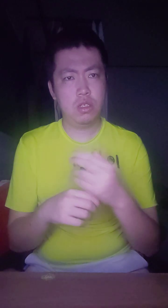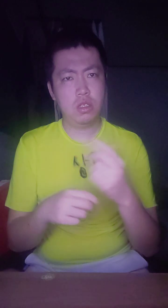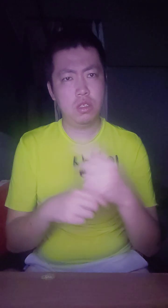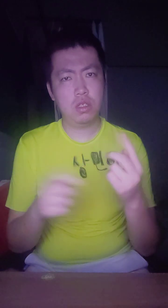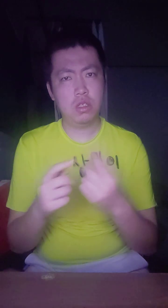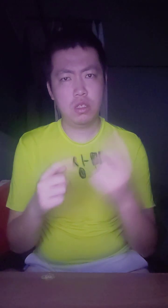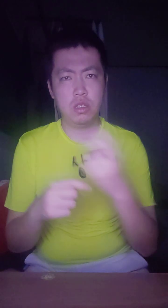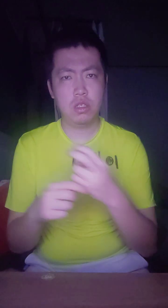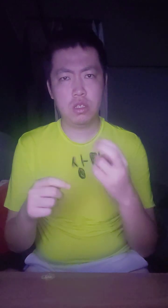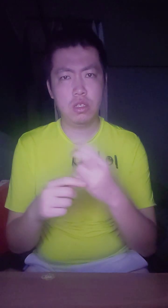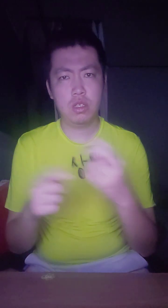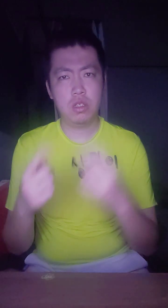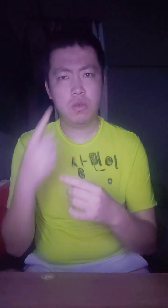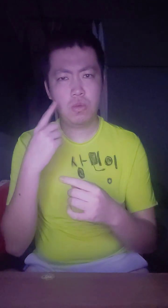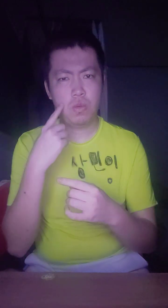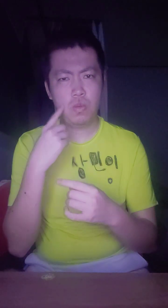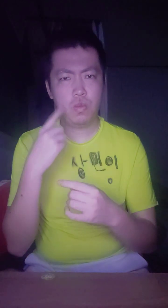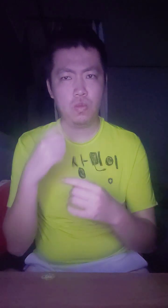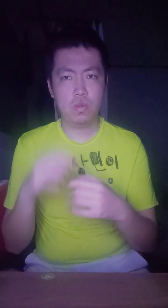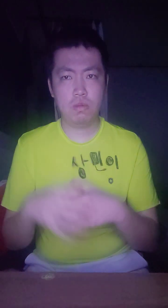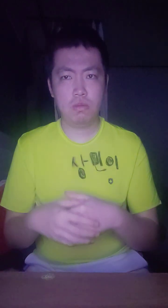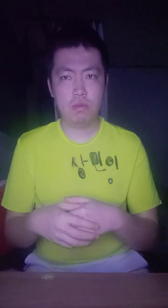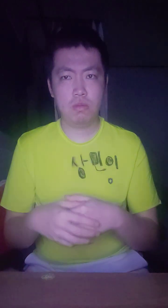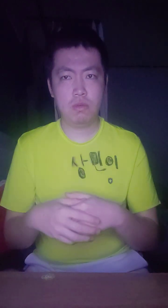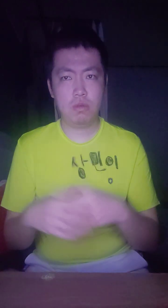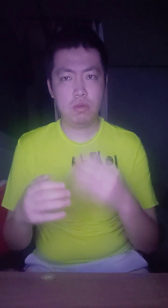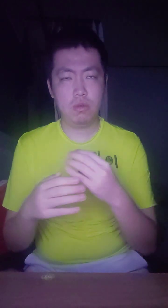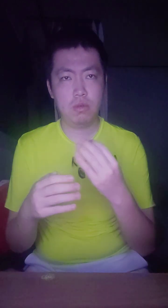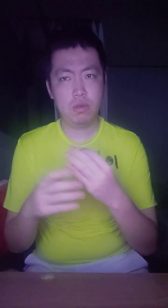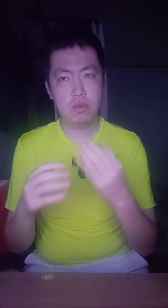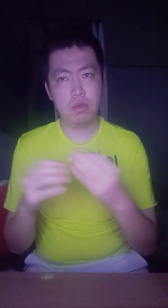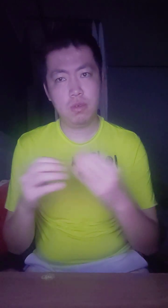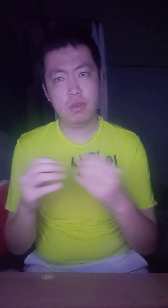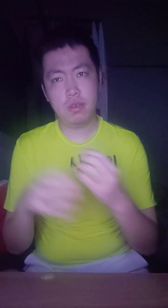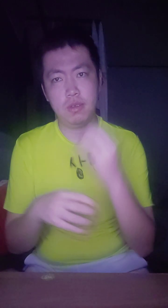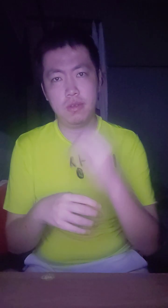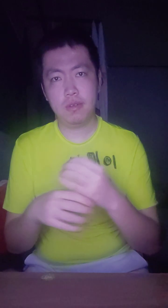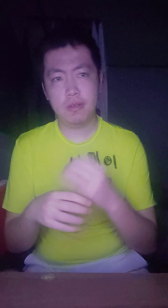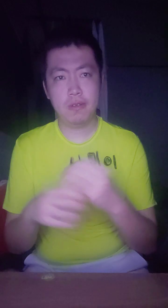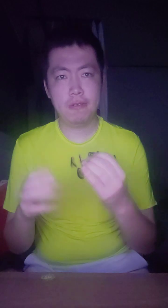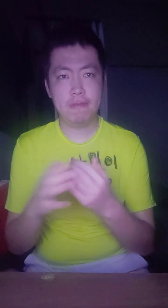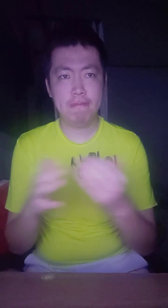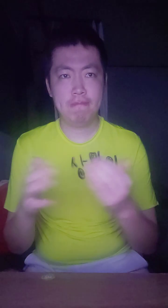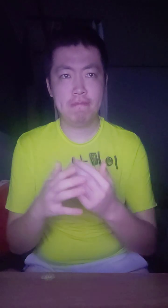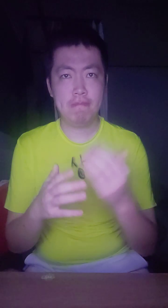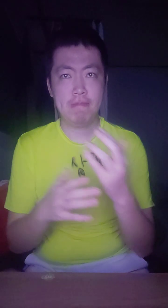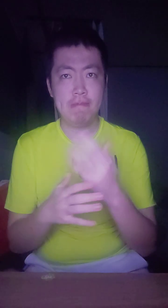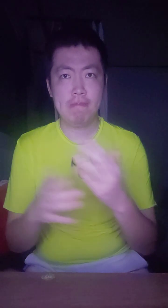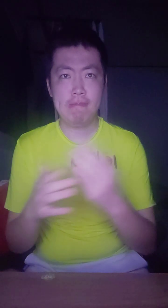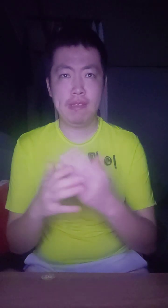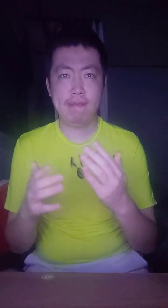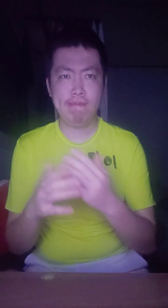노래방 입구에서 볼 뽑고 구체적인 기록과 함께 그렇게 행동하는 게 너무 싫다고도